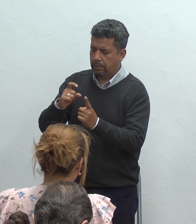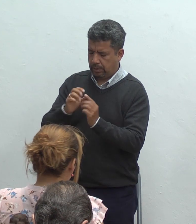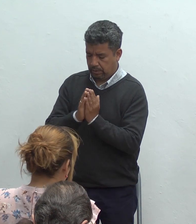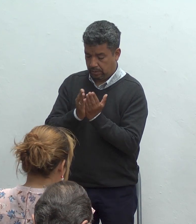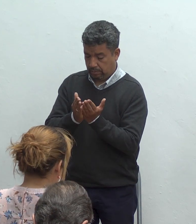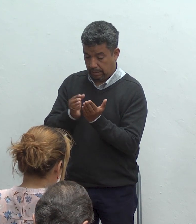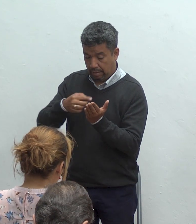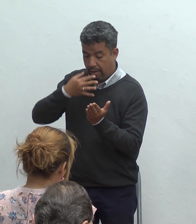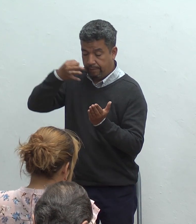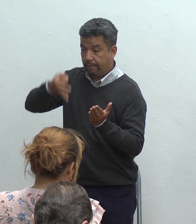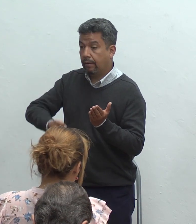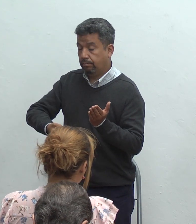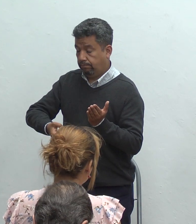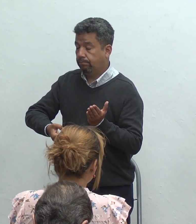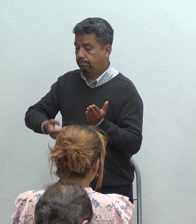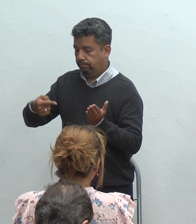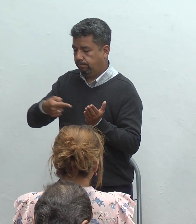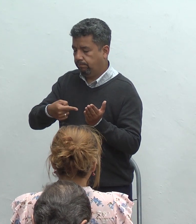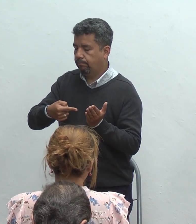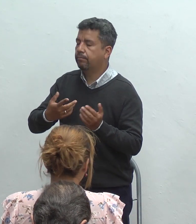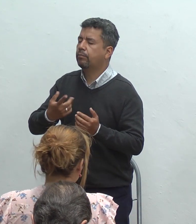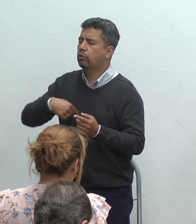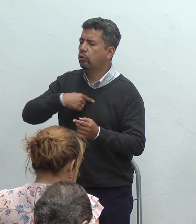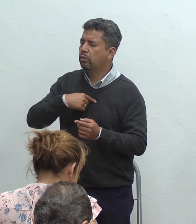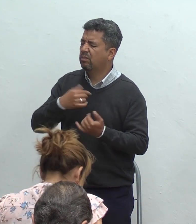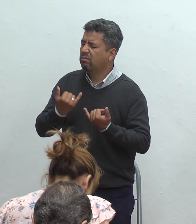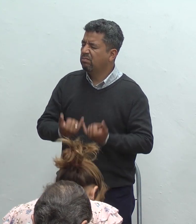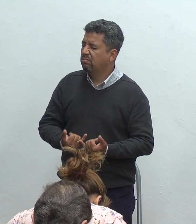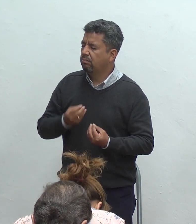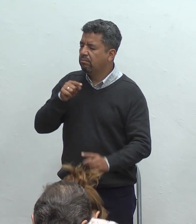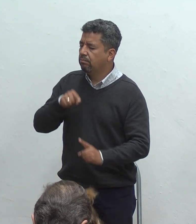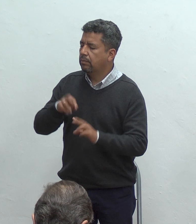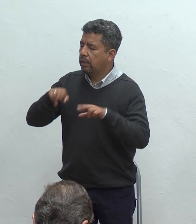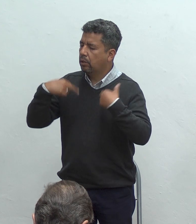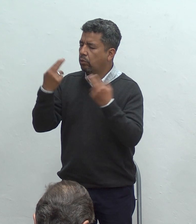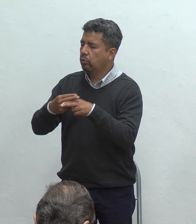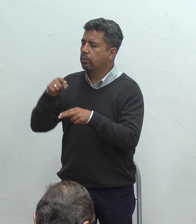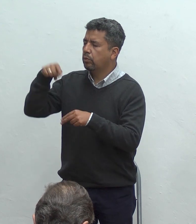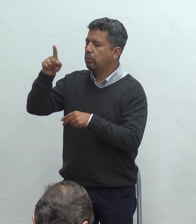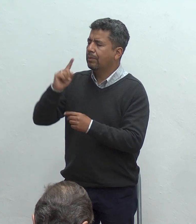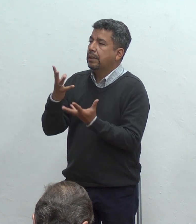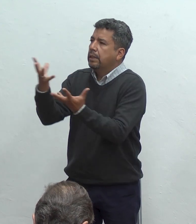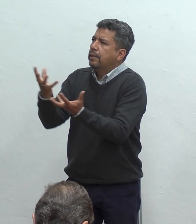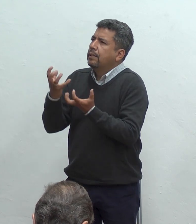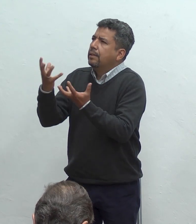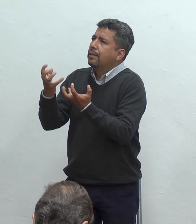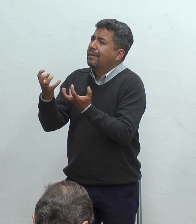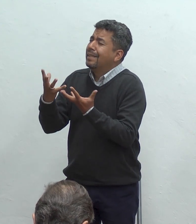y es la verdad. Tu palabra es verdad. Y nosotros estamos aquí reunidos en tu nombre porque anhelamos,